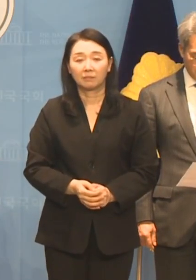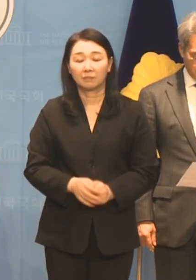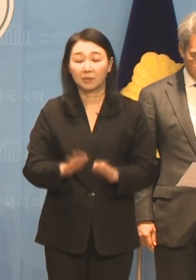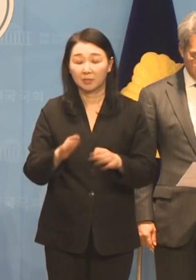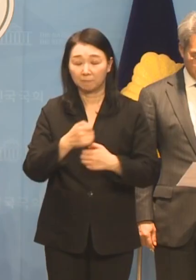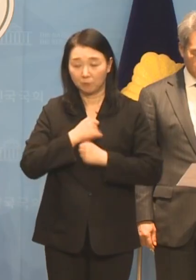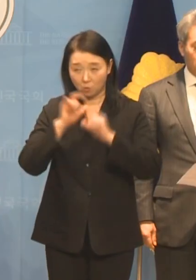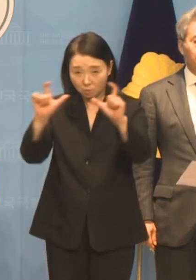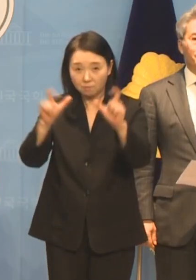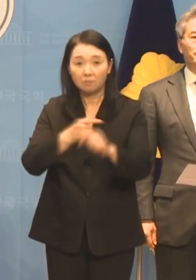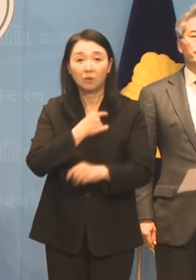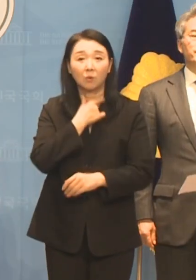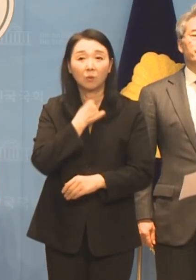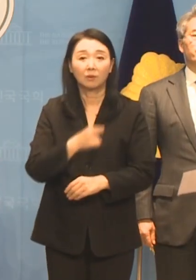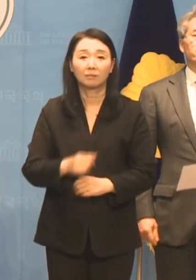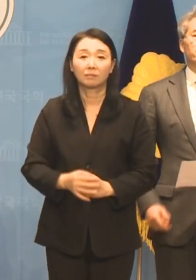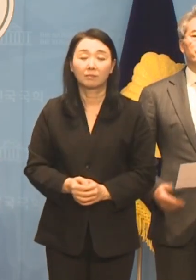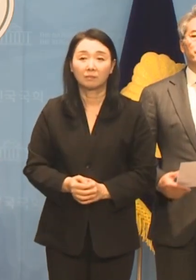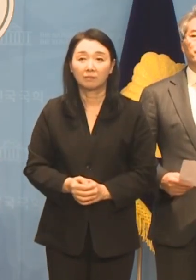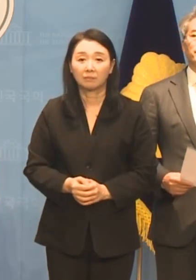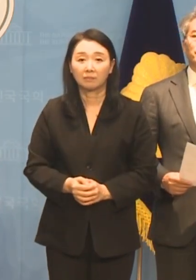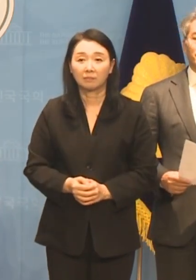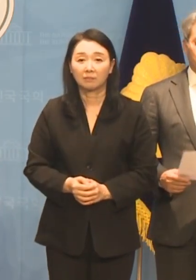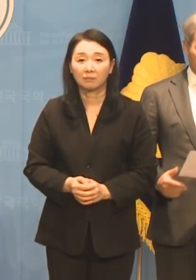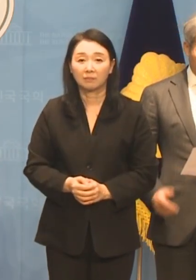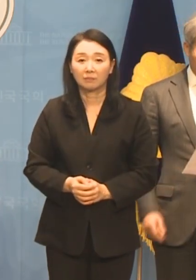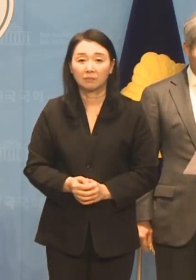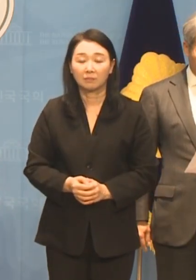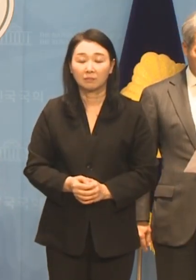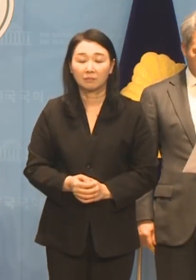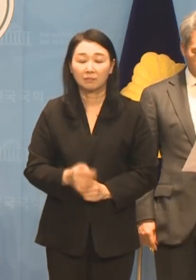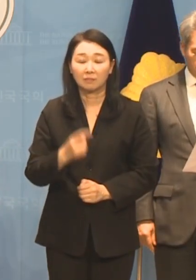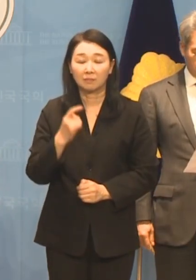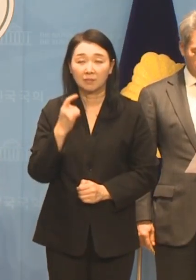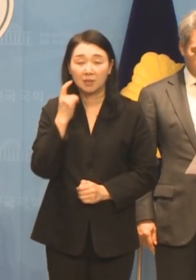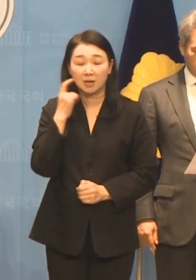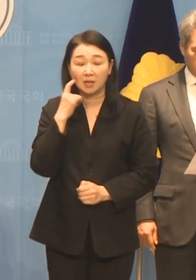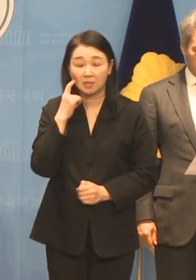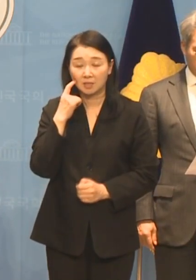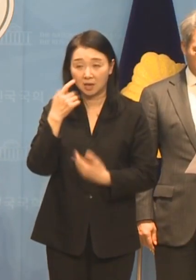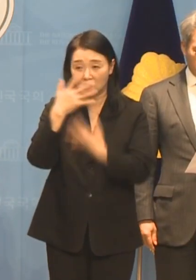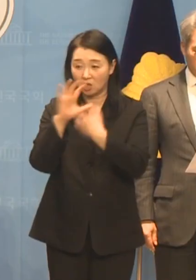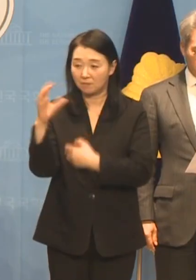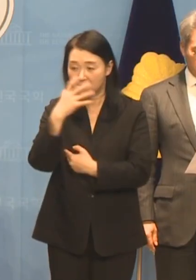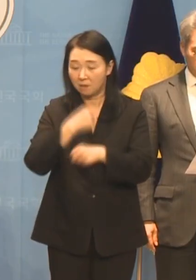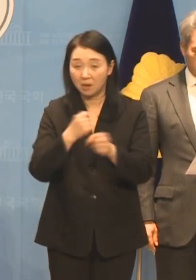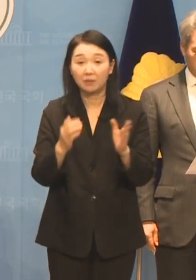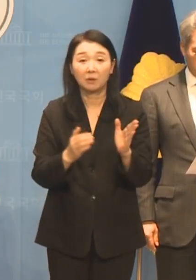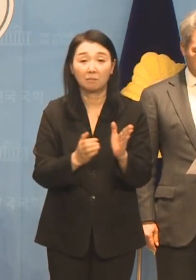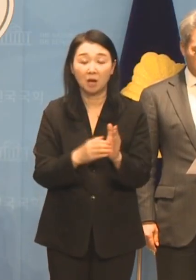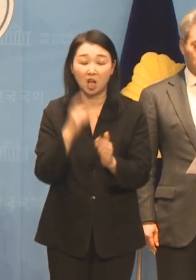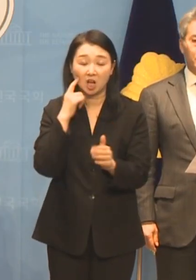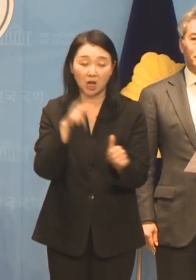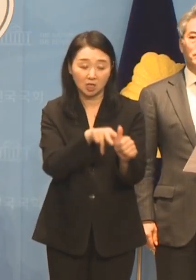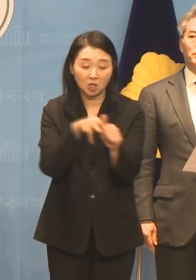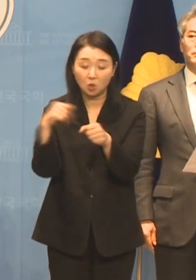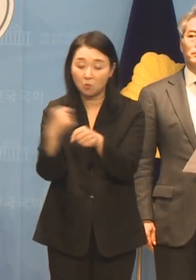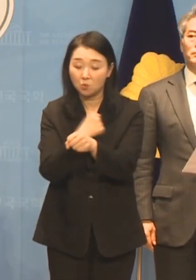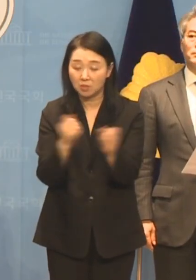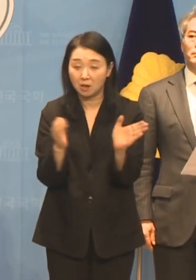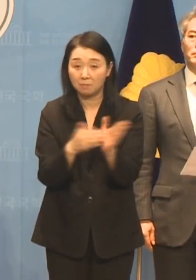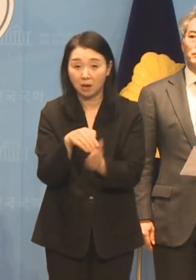엄중하게 경고합니다. 제보된 딥페이크 영상을 비롯해 허위 조작 정보는